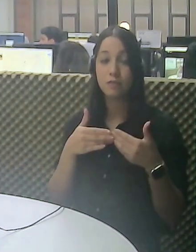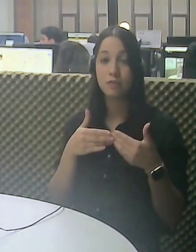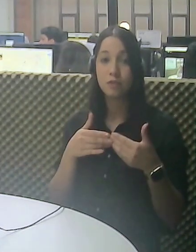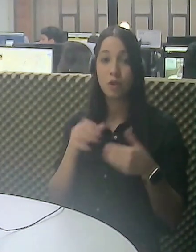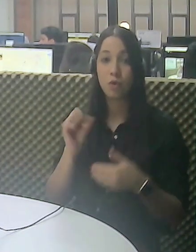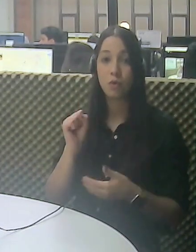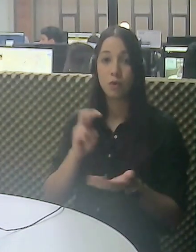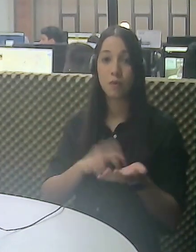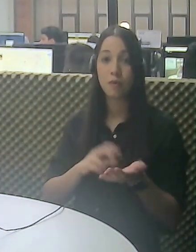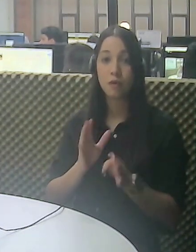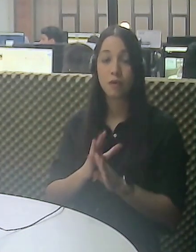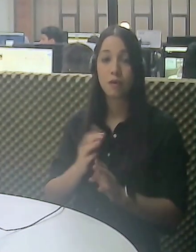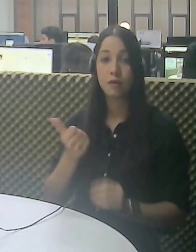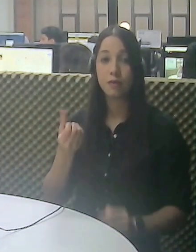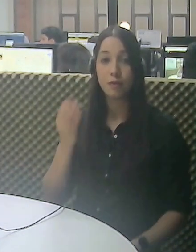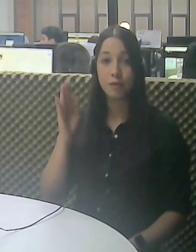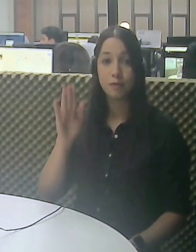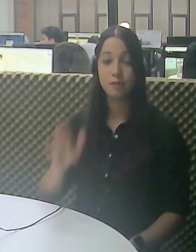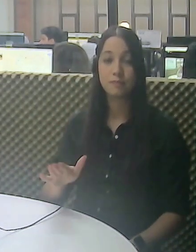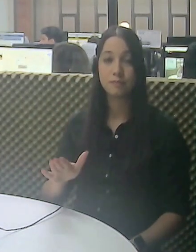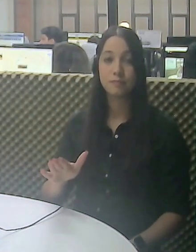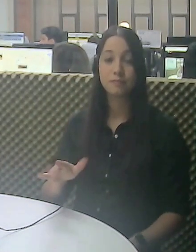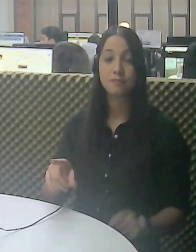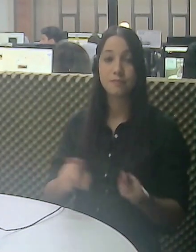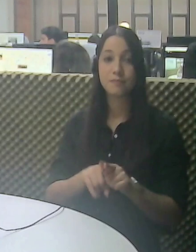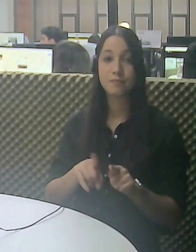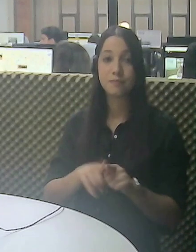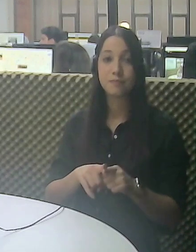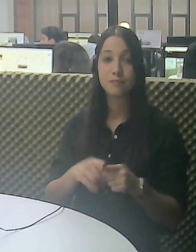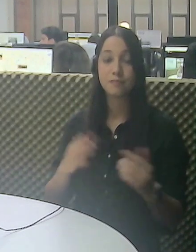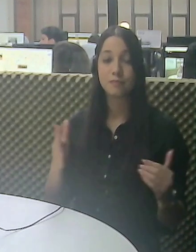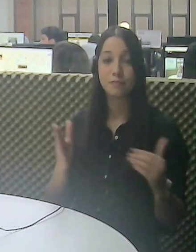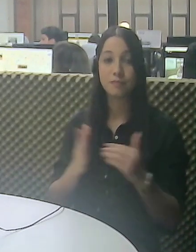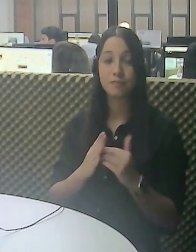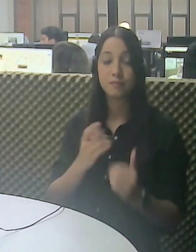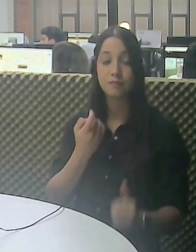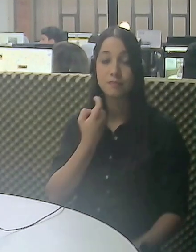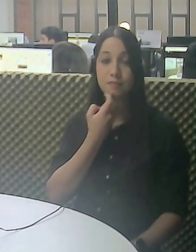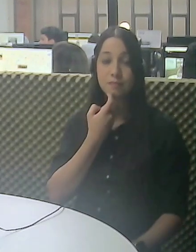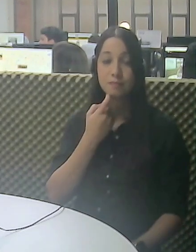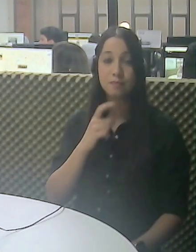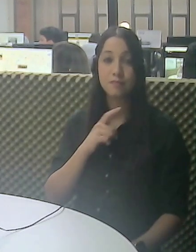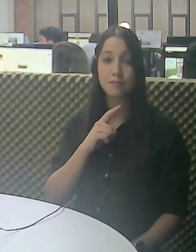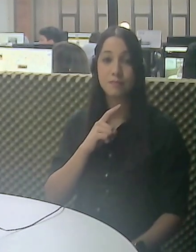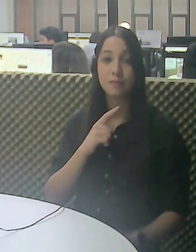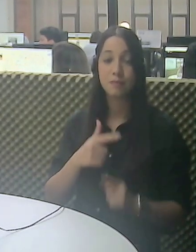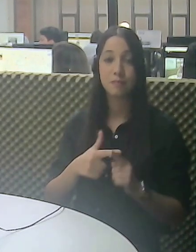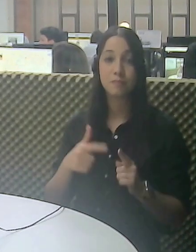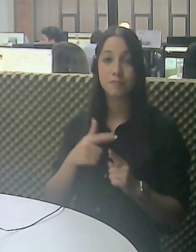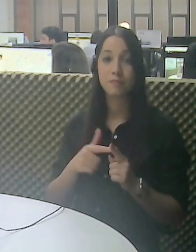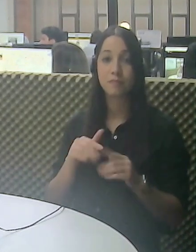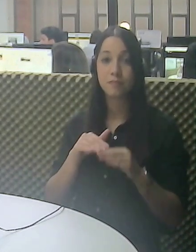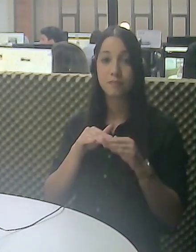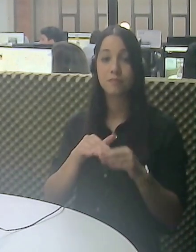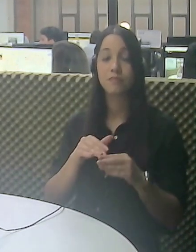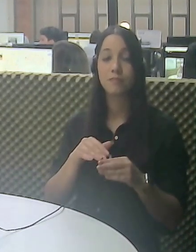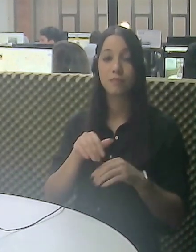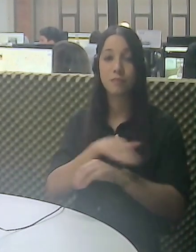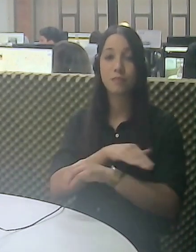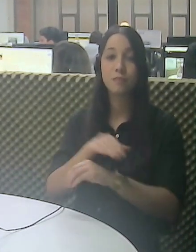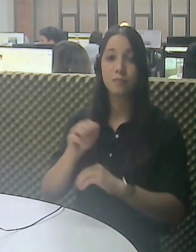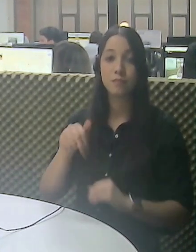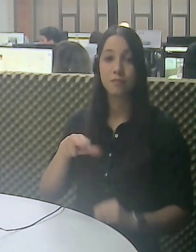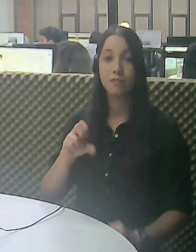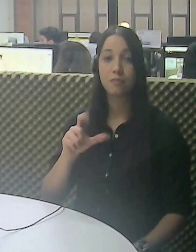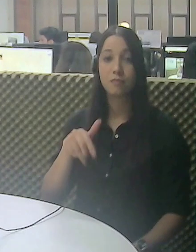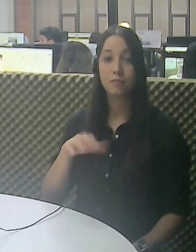de 8 da manhã até as 4 da tarde. Também até a próxima sexta ocorre a interdição parcial da Avenida Anselmo Alves dos Santos,